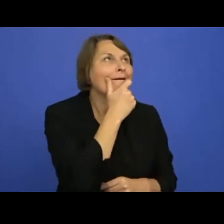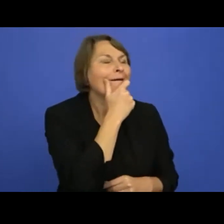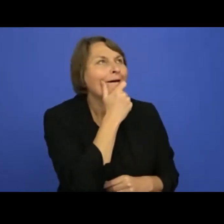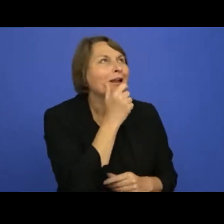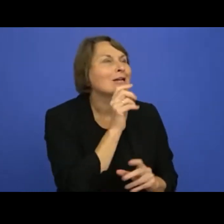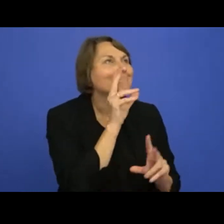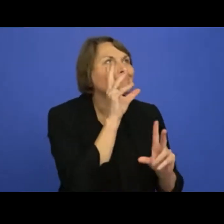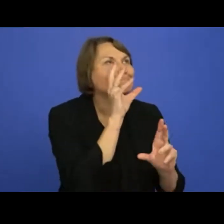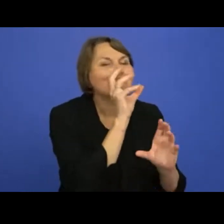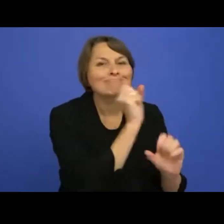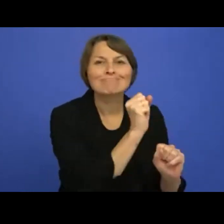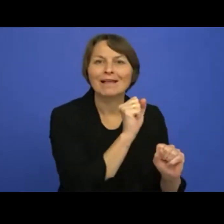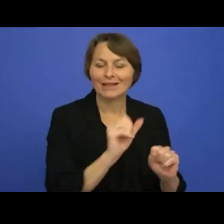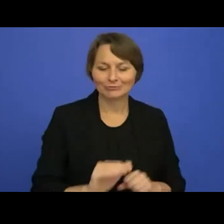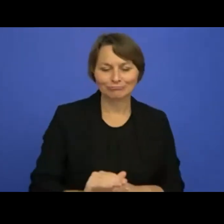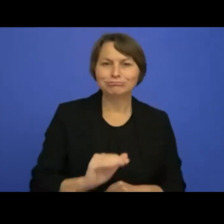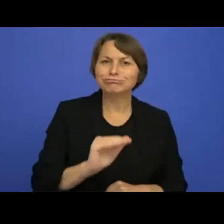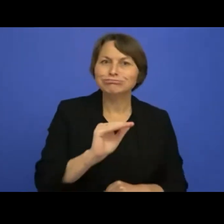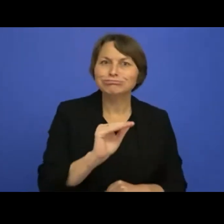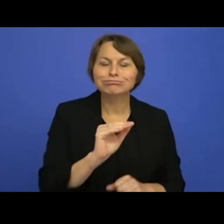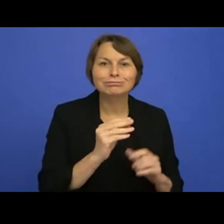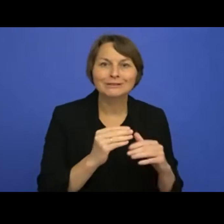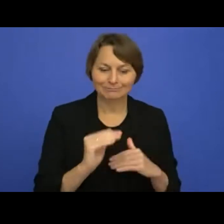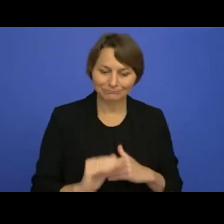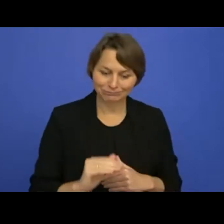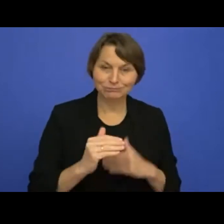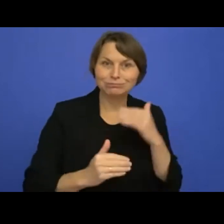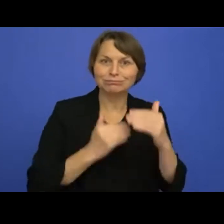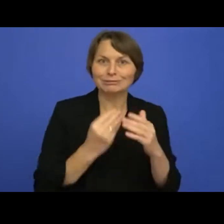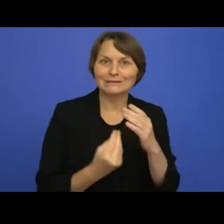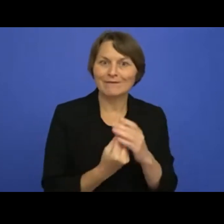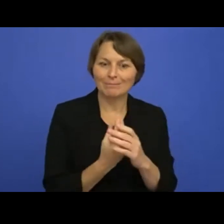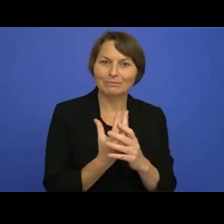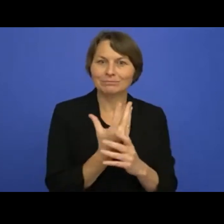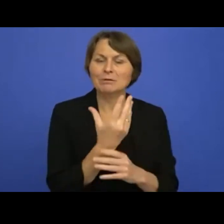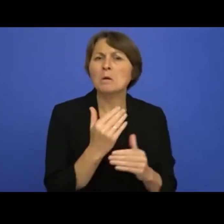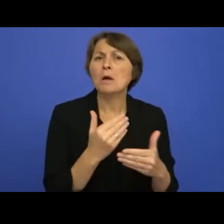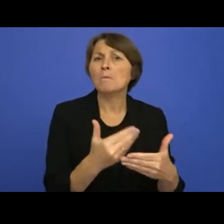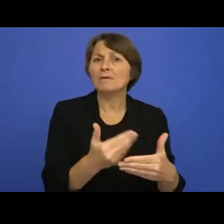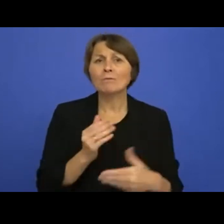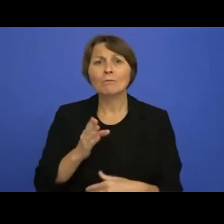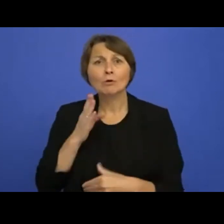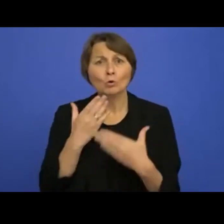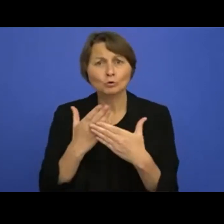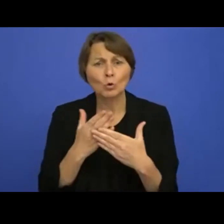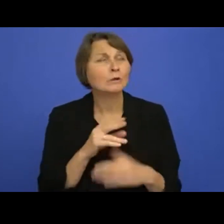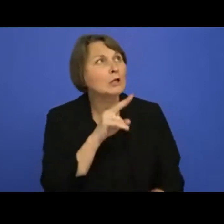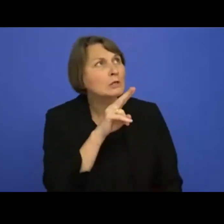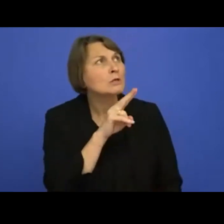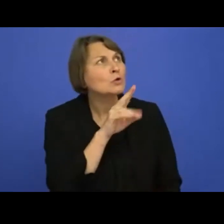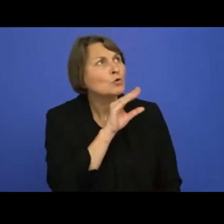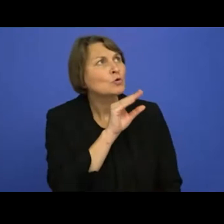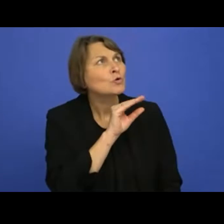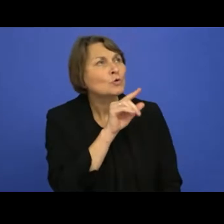les plus intéressés, sûrement, dans le développement et le bien-être des enfants avant même qu'ils commencent l'éducation préprimaire.